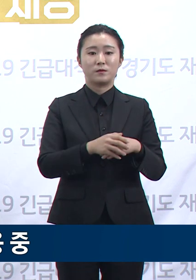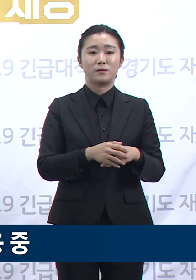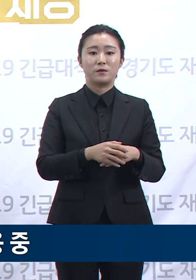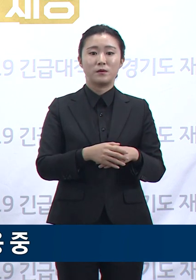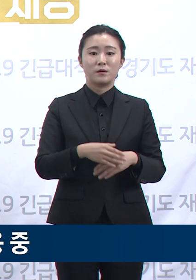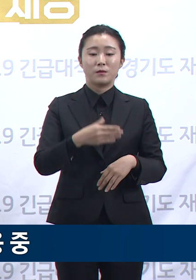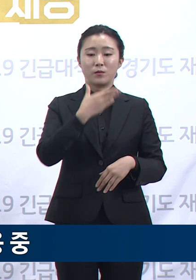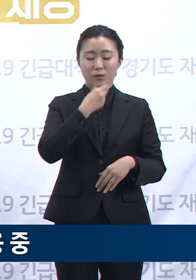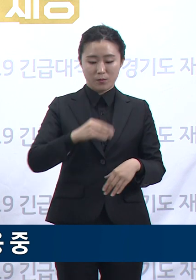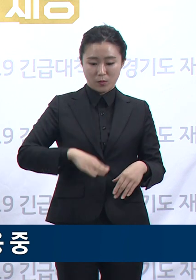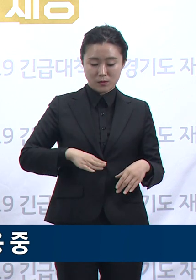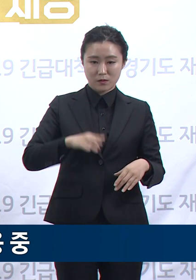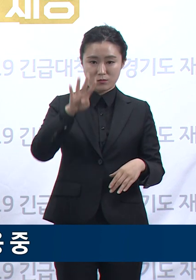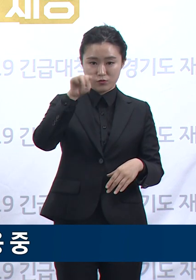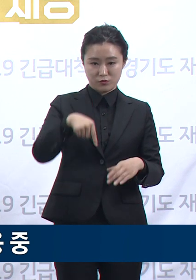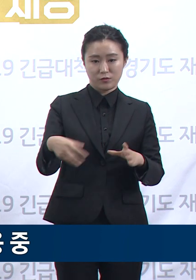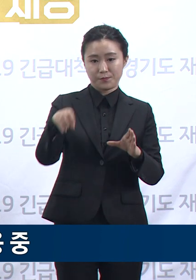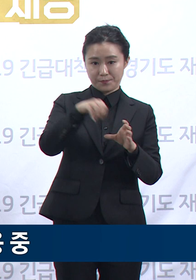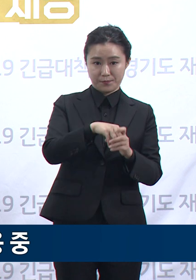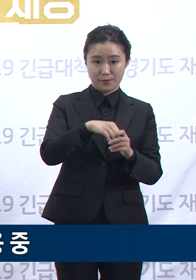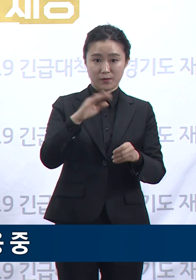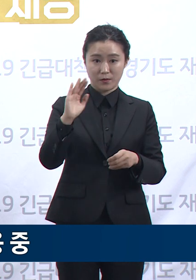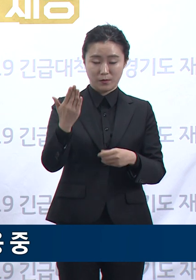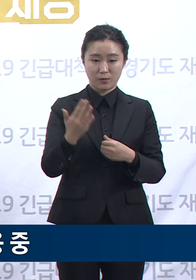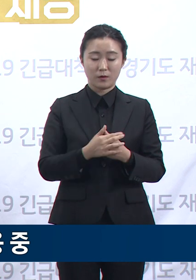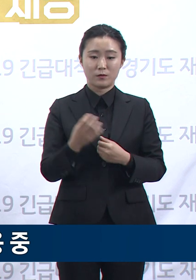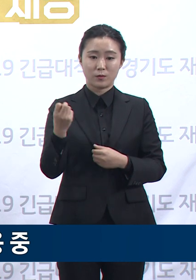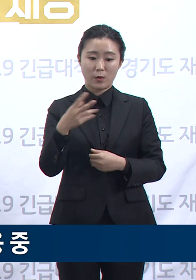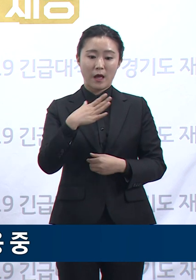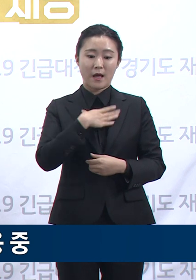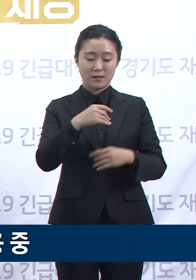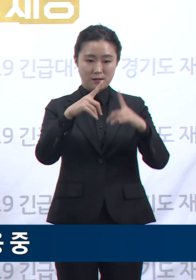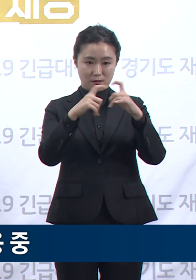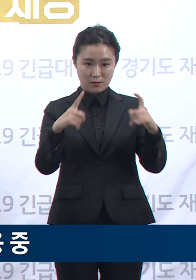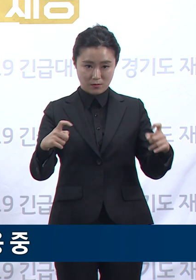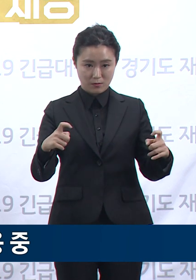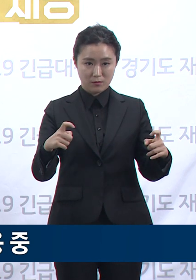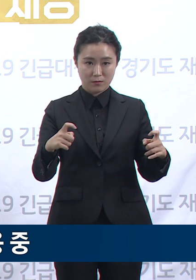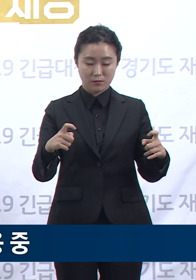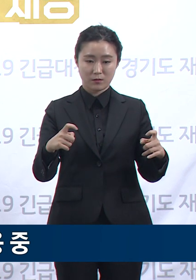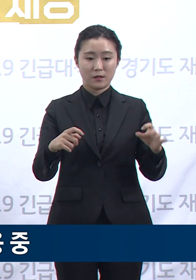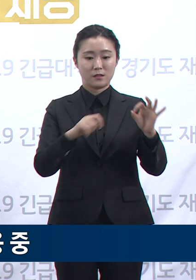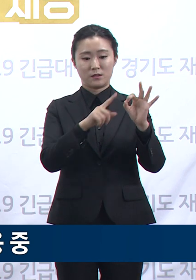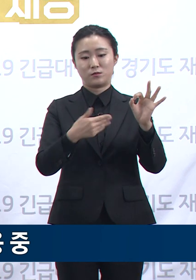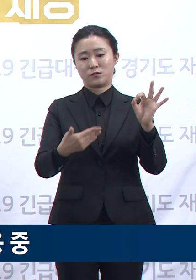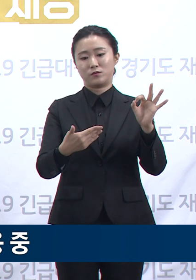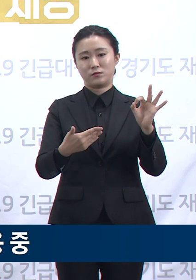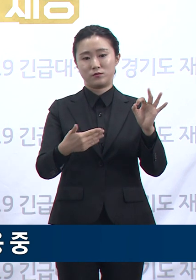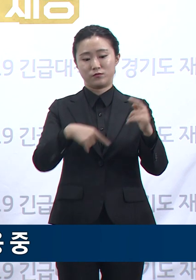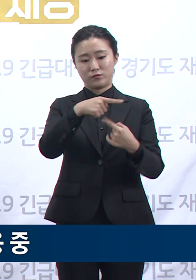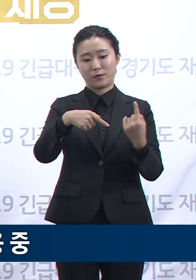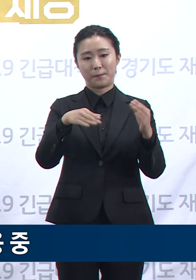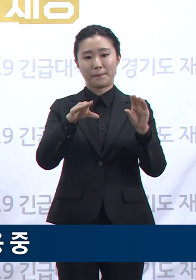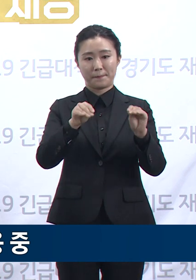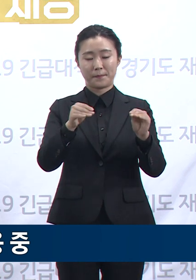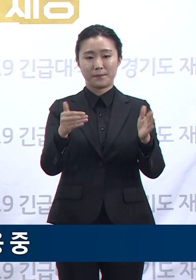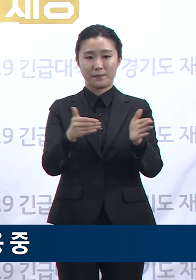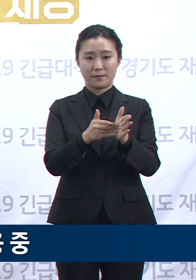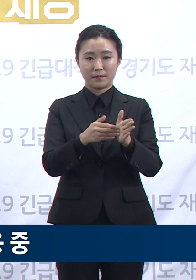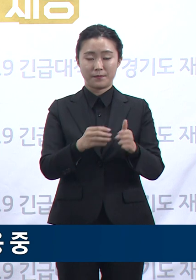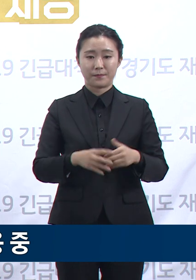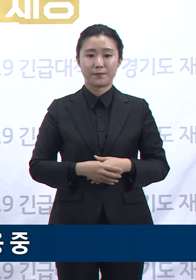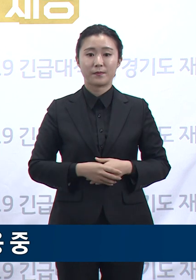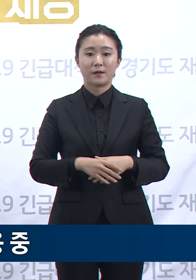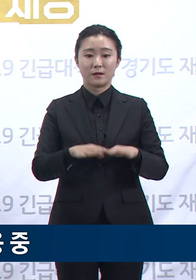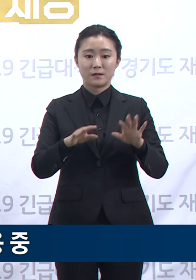있던 제5호 생활치료센터가 10월 9일자로 운영을 종료하였습니다. 10월 18일 기준,